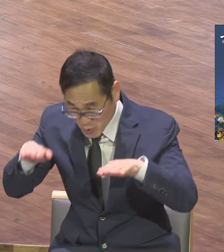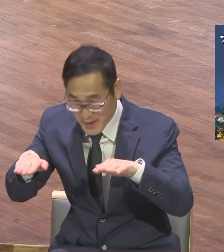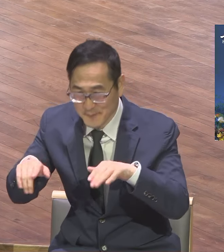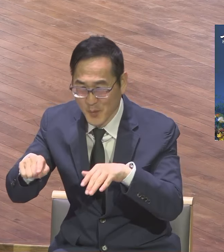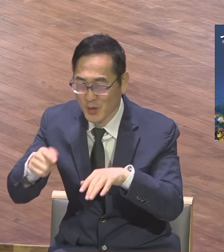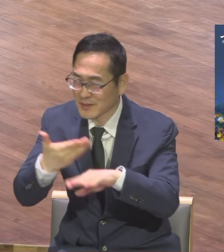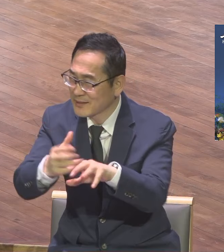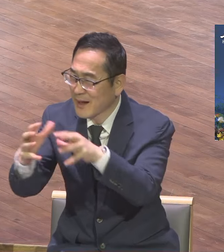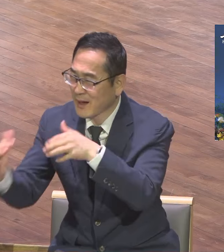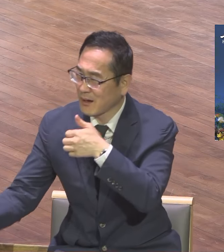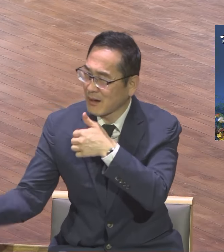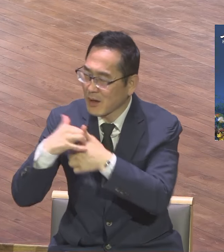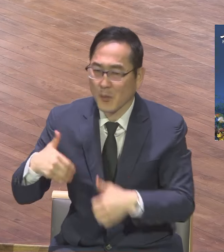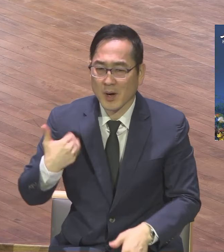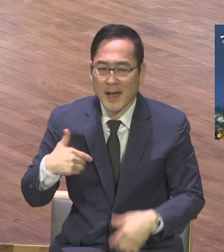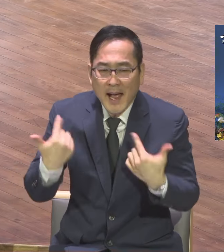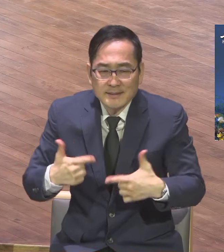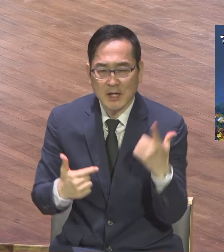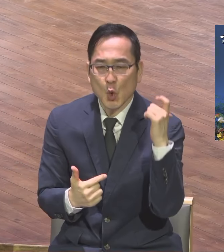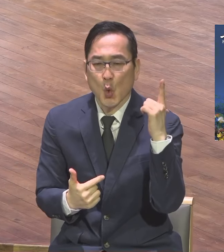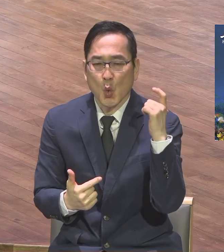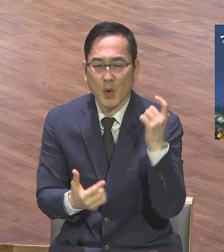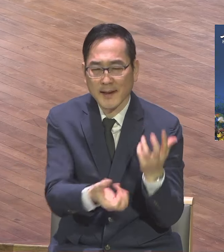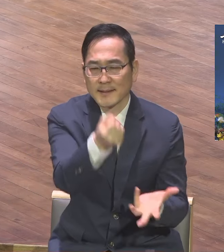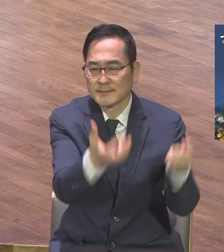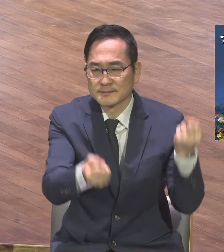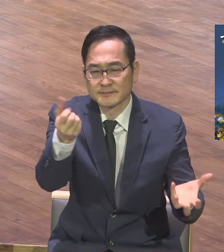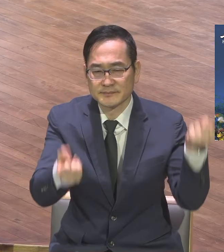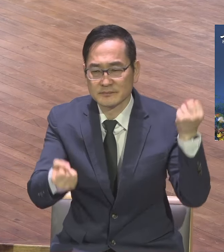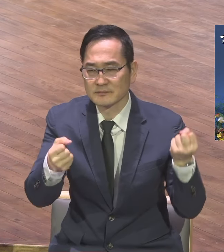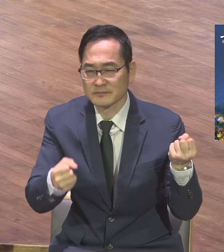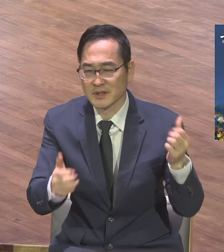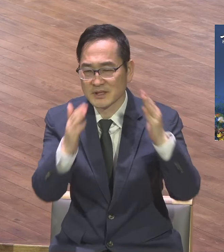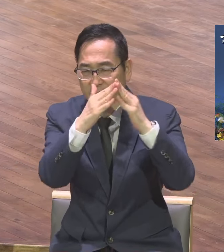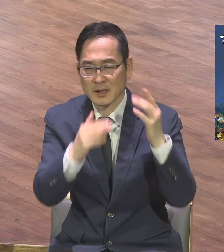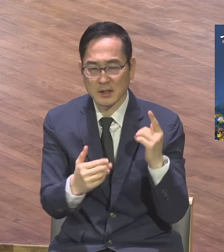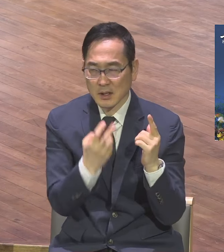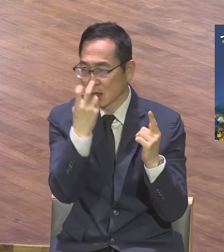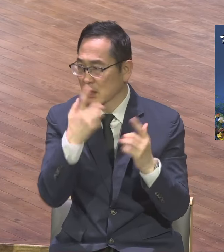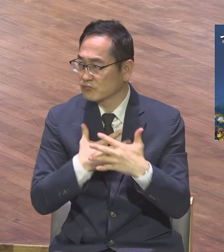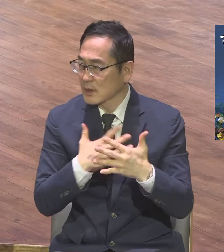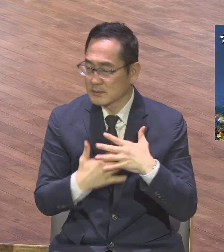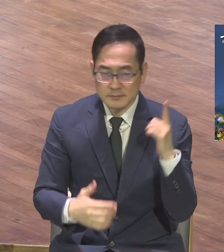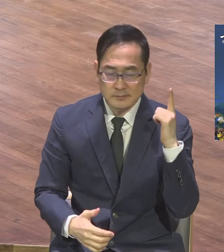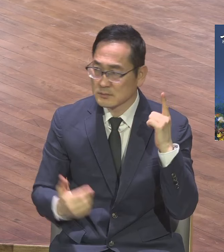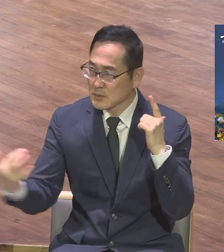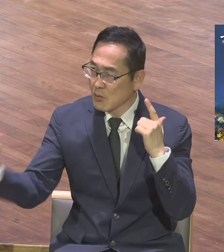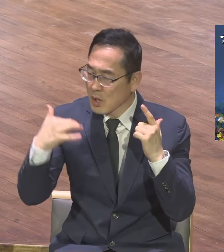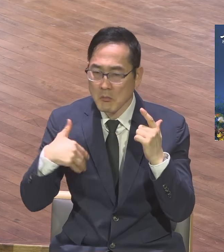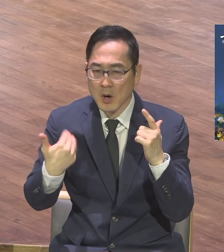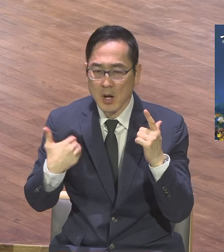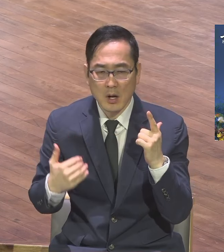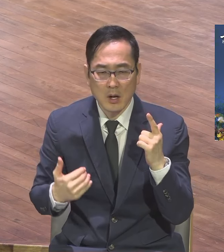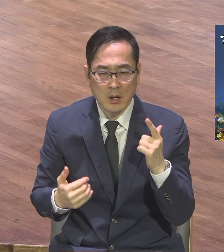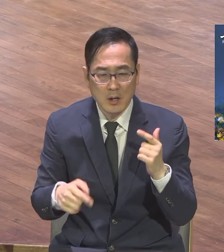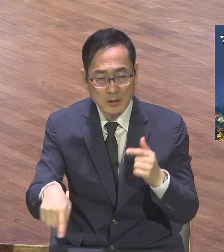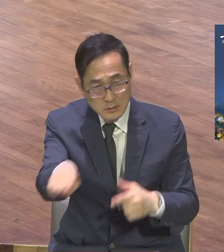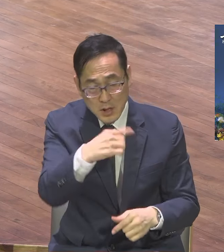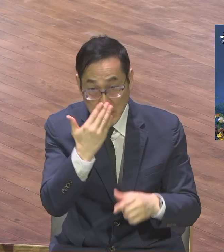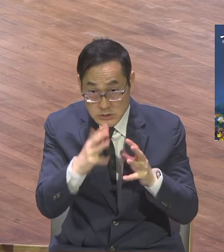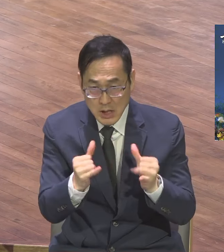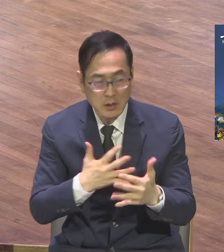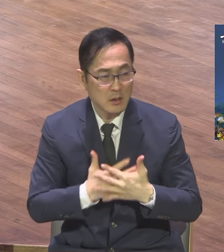언제나 총을 들고 집에서도 밖에서도 어디서도 그게 사는 겁니까? 지금도